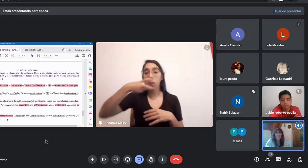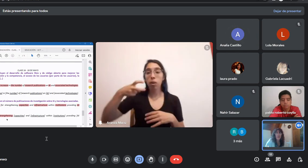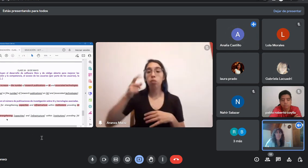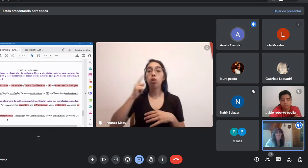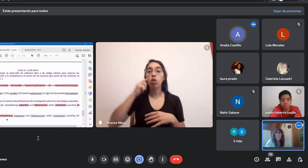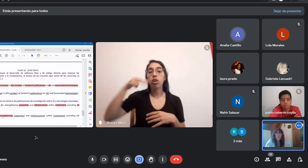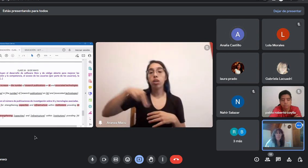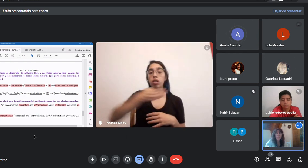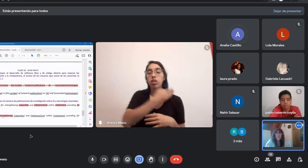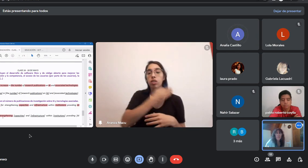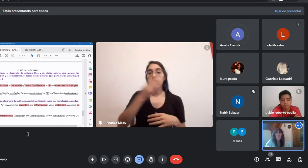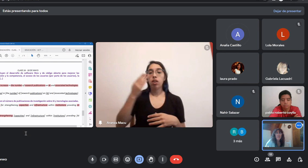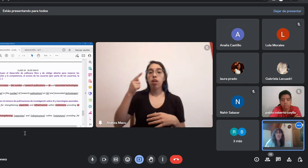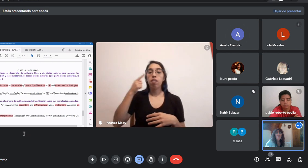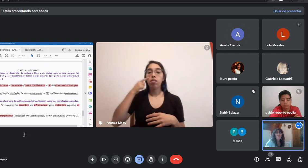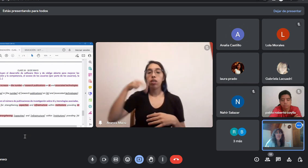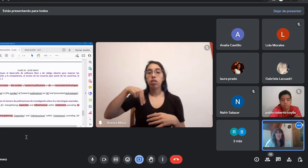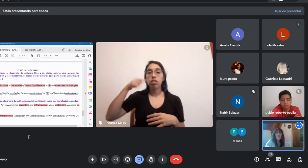de qué,